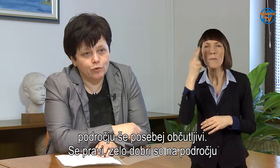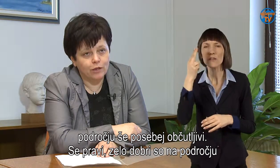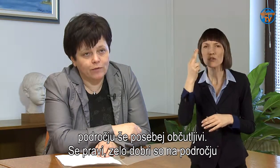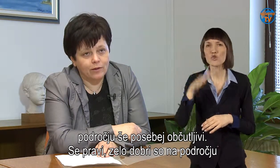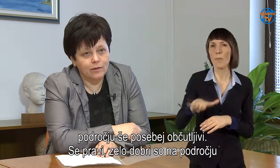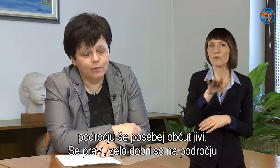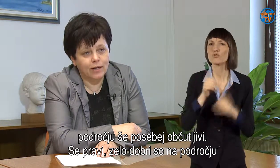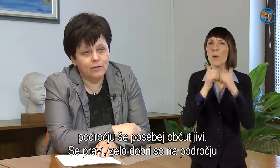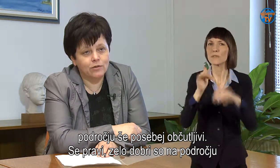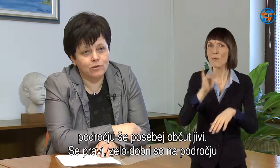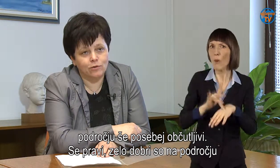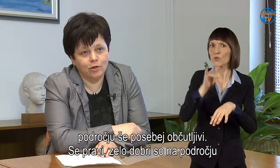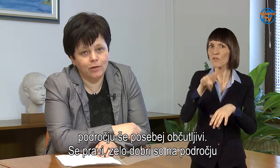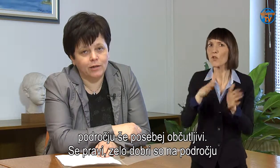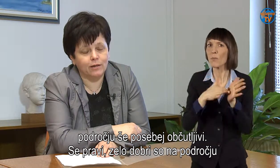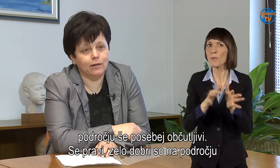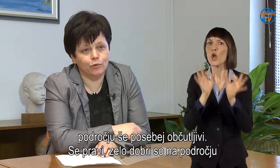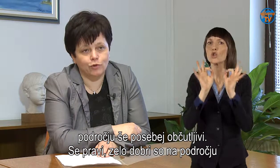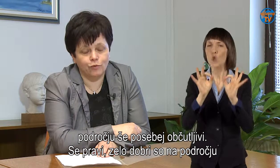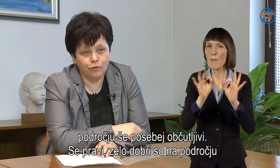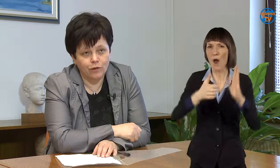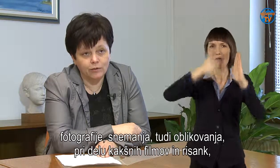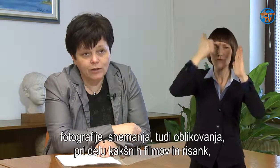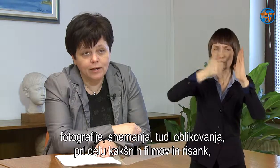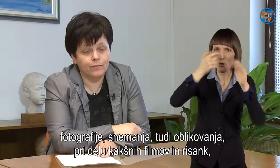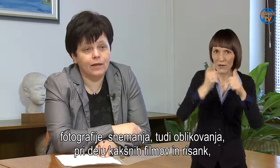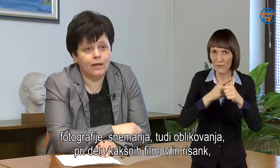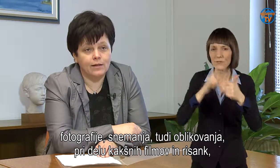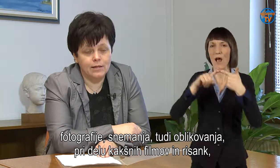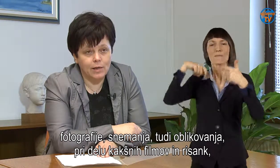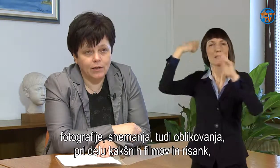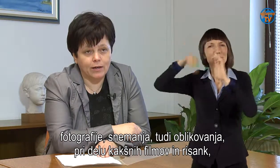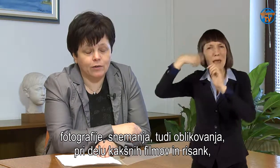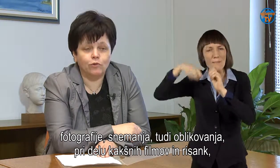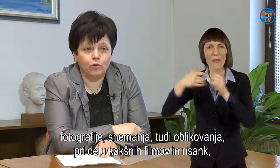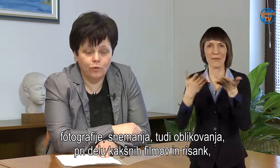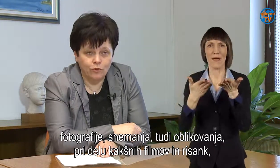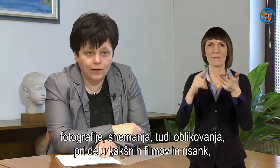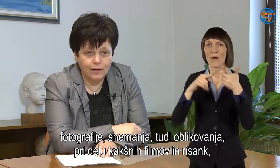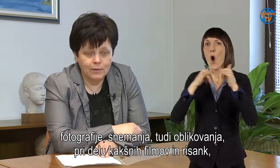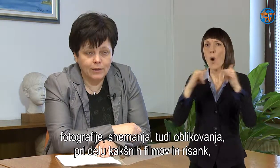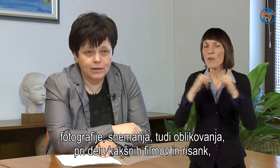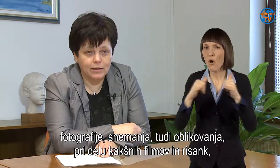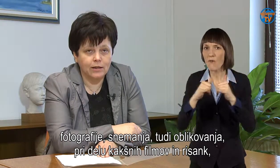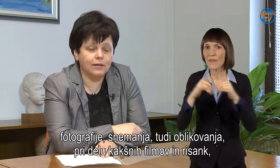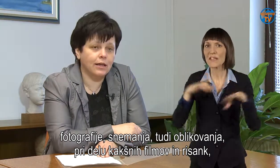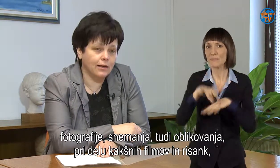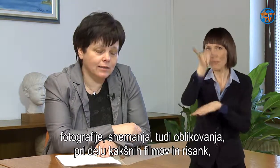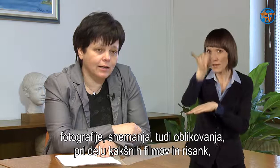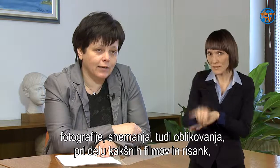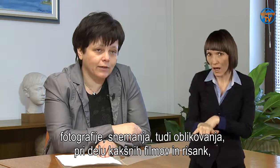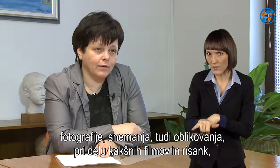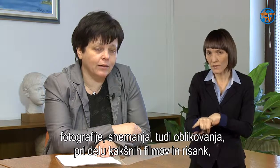posebej občutljivi. Se pravi, so zelo dobri na področju fotografije, snemanja, tudi oblikovanja spletnih strani,